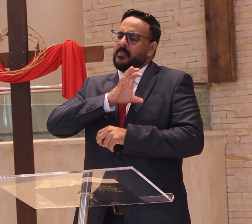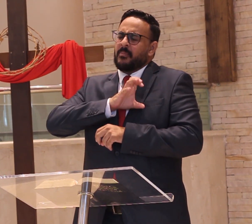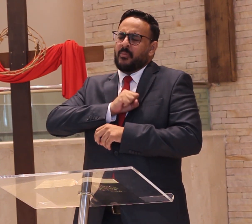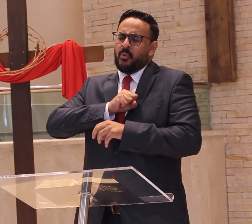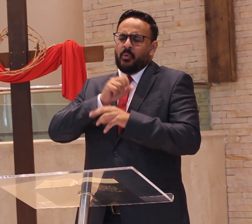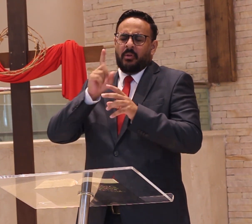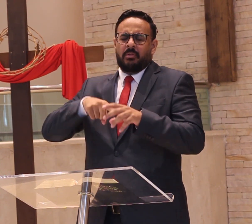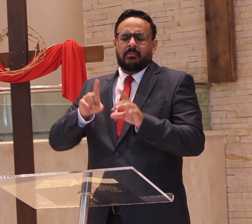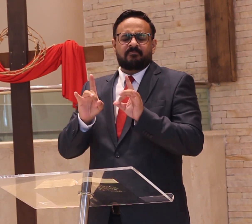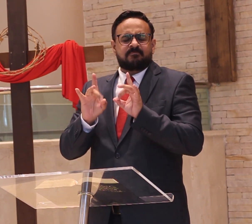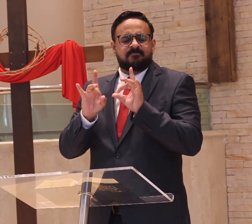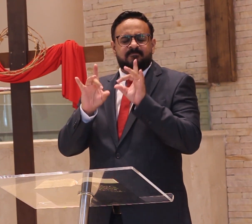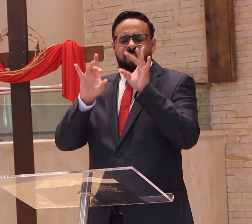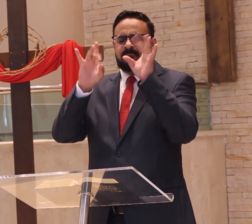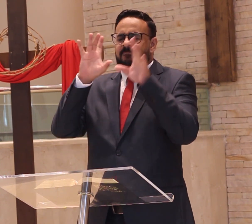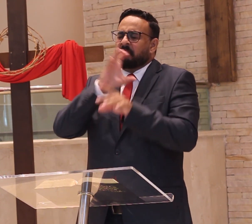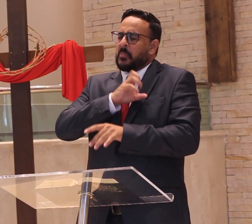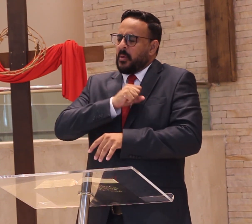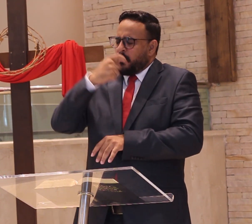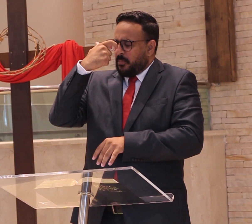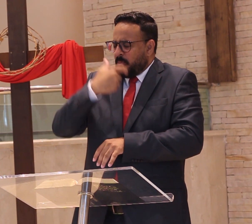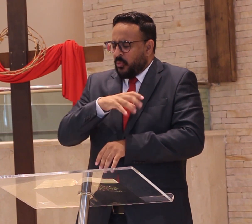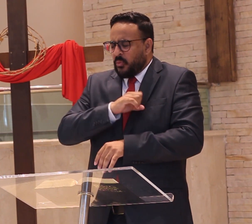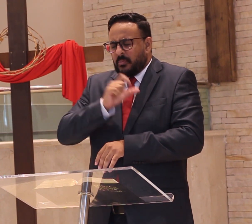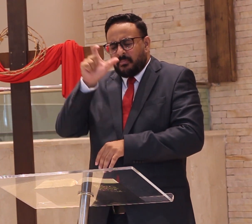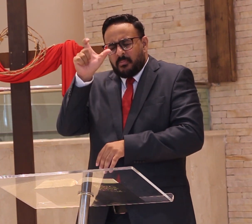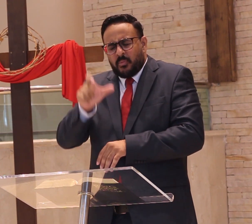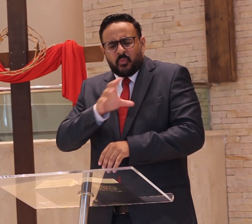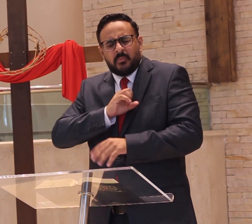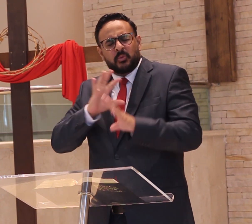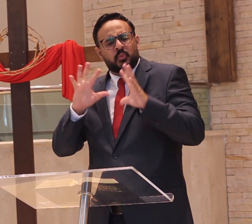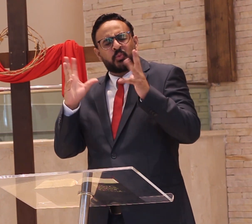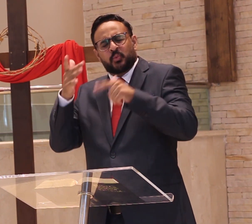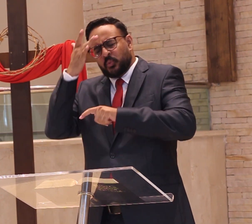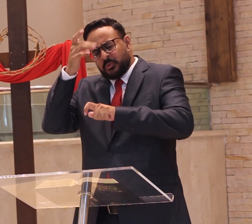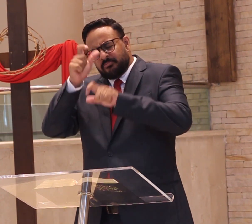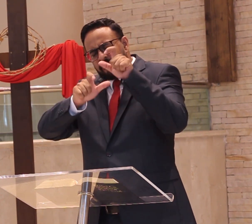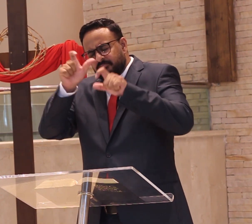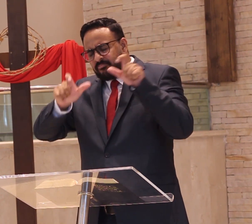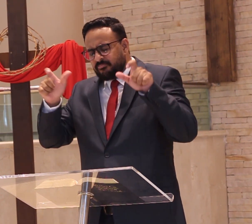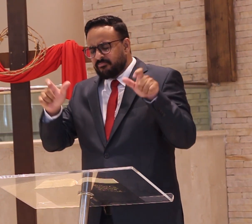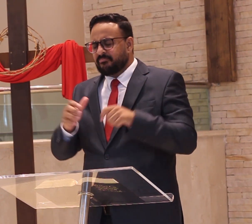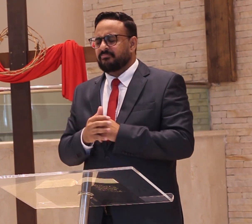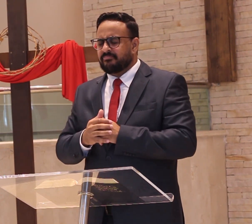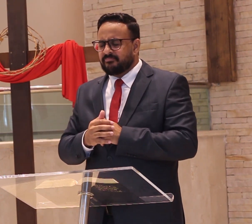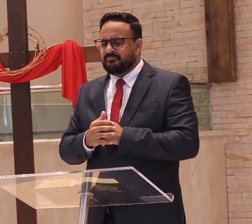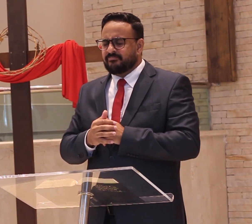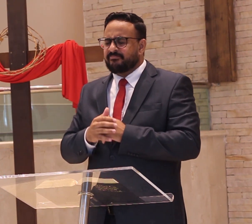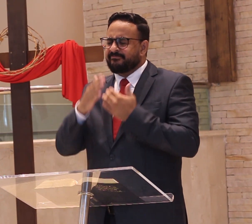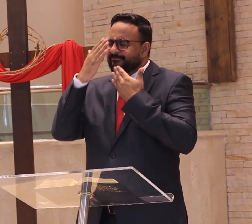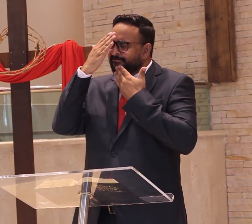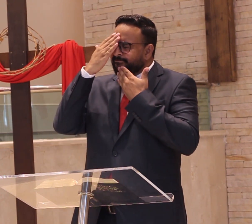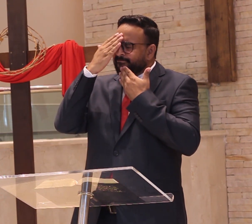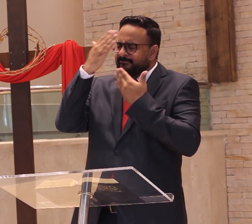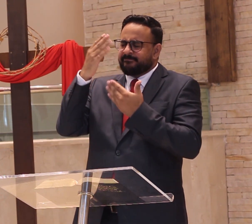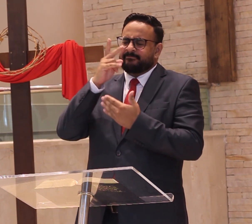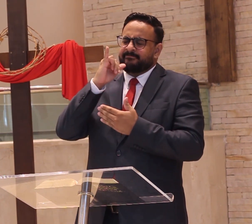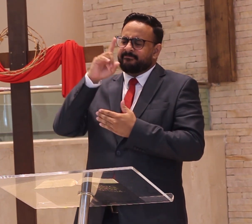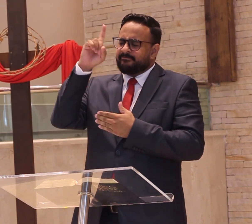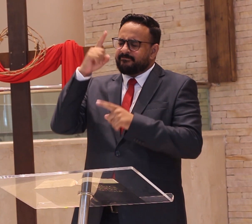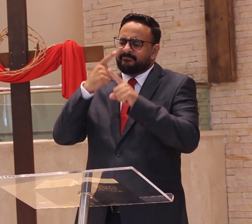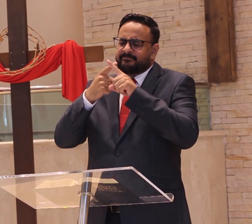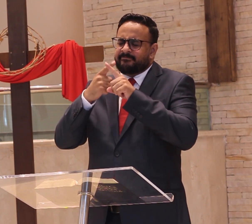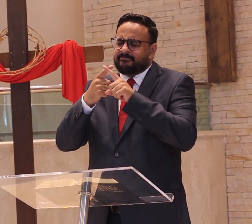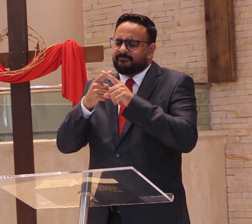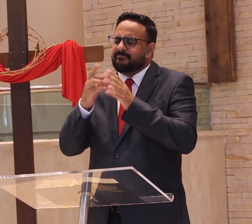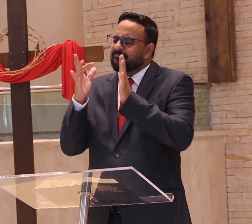refletir sobre o amor de Jesus, o especial amor que Jesus tem por mim, pelas pessoas, por todos nós. Te